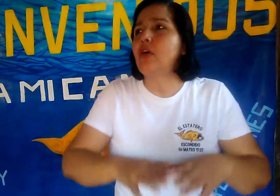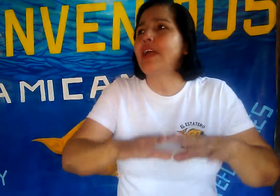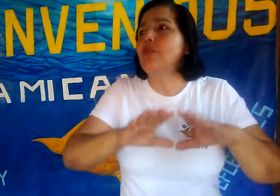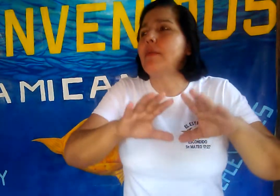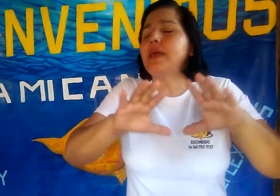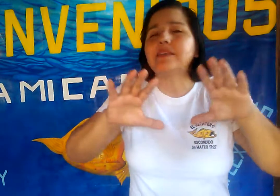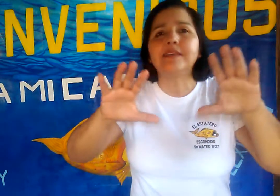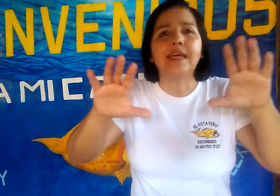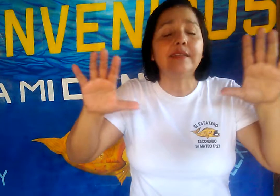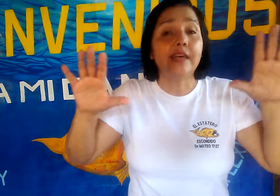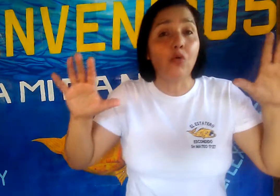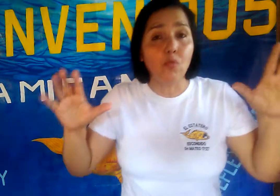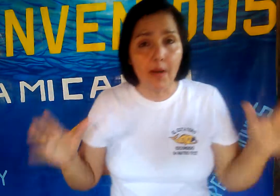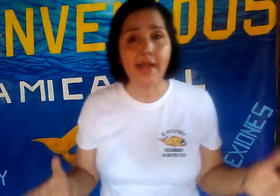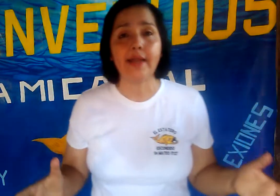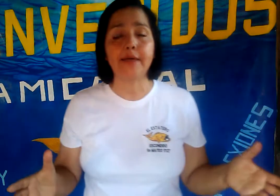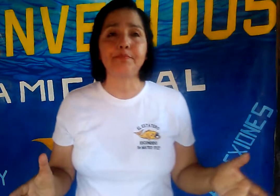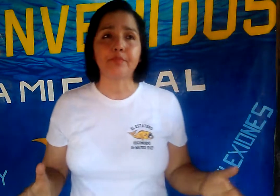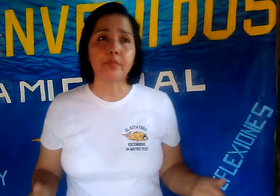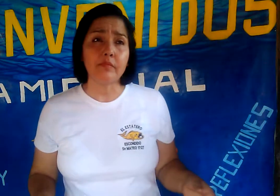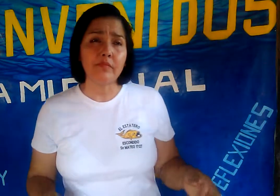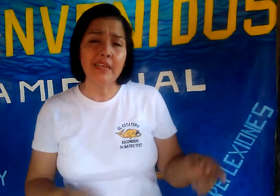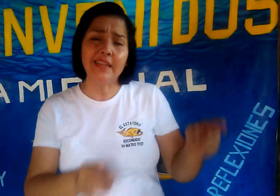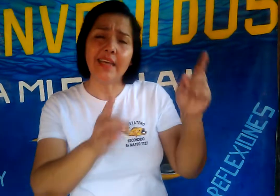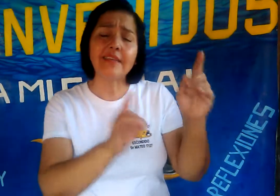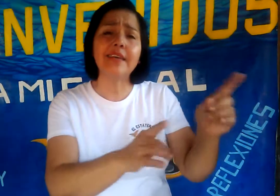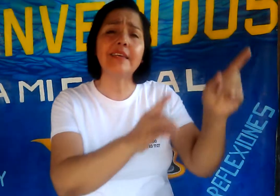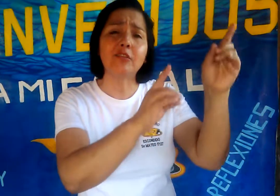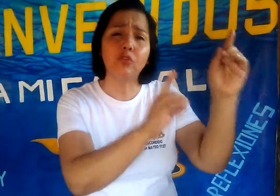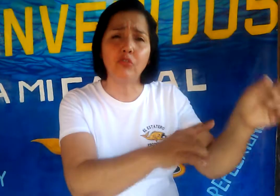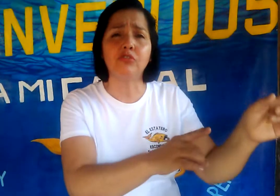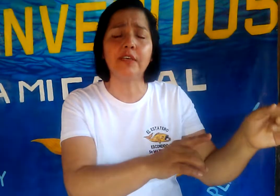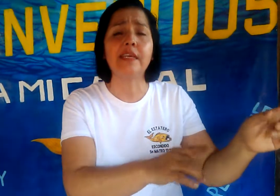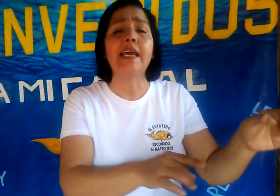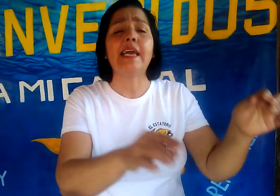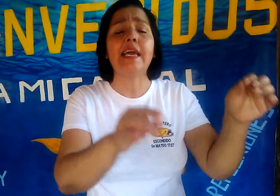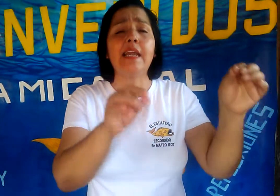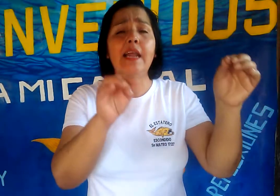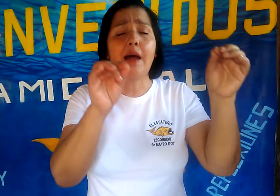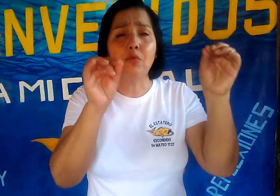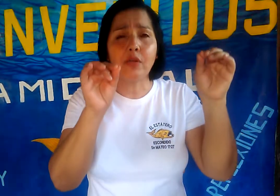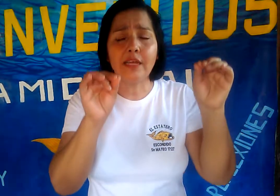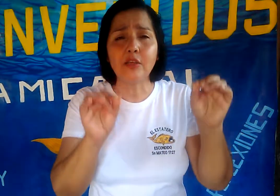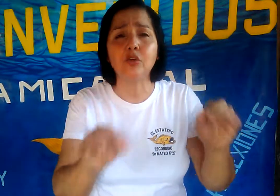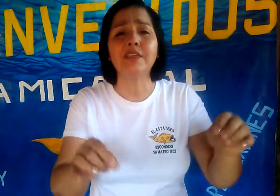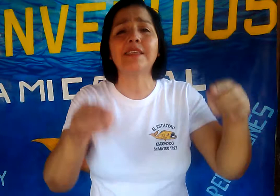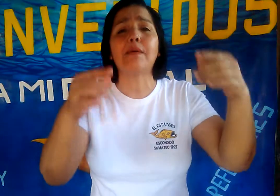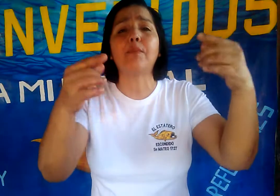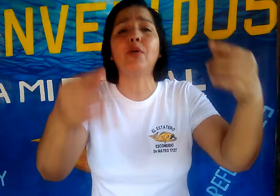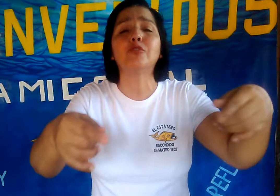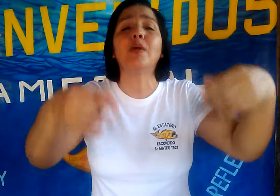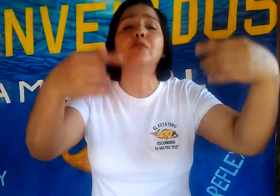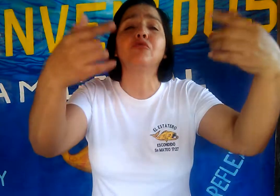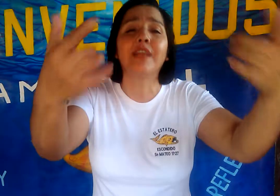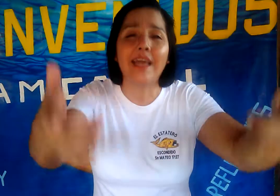aunque no había existencia humana desde ese entonces el amor de dios ya estaba puesto en usted